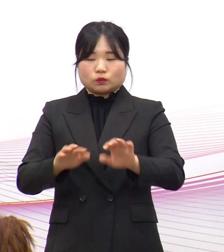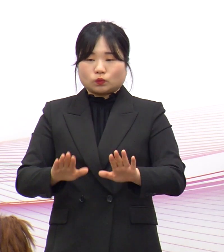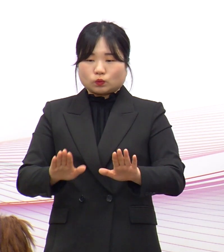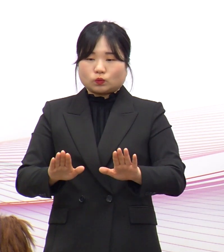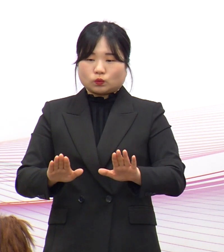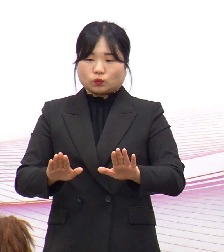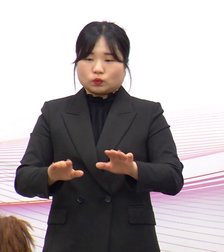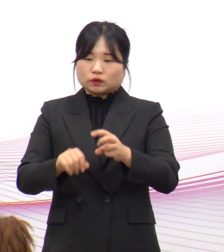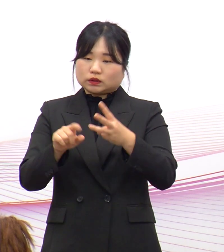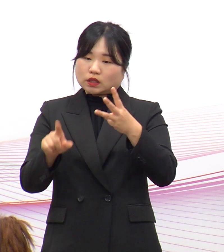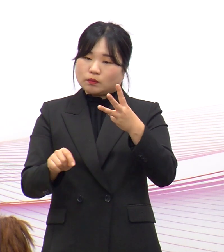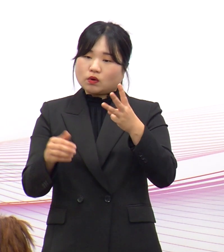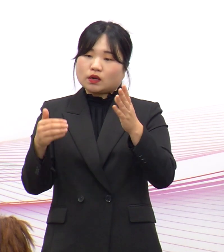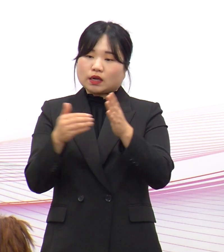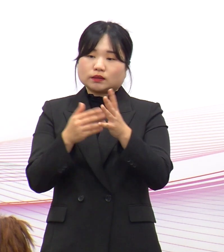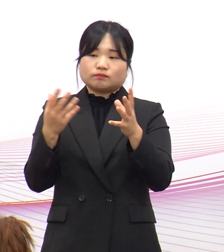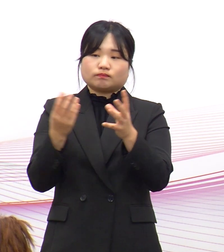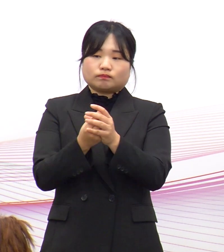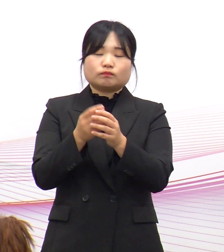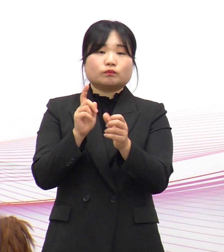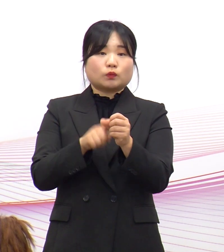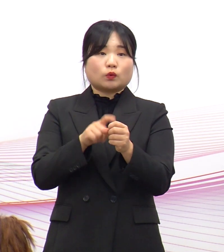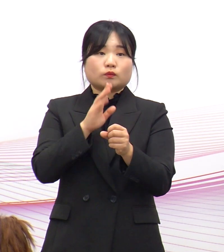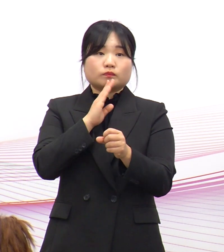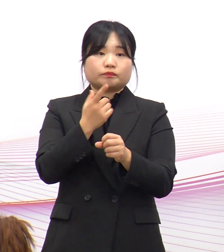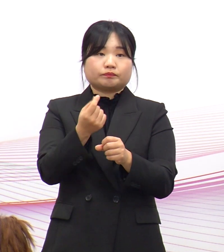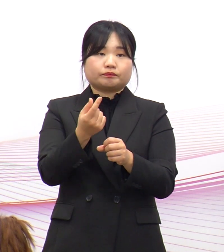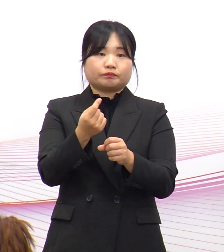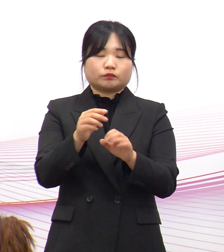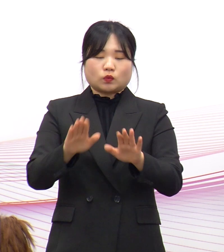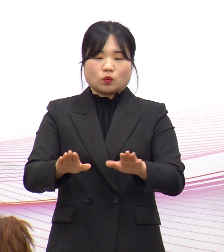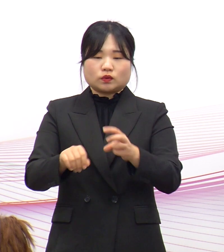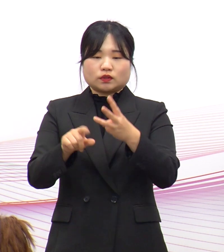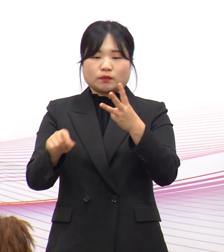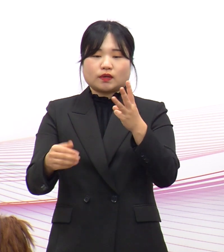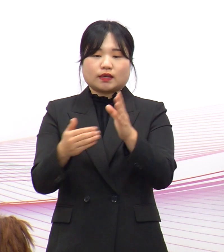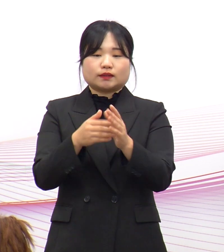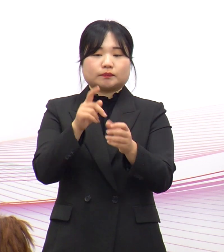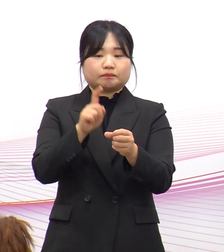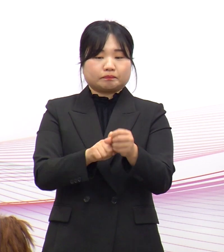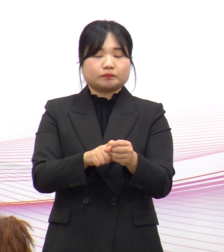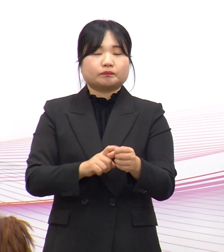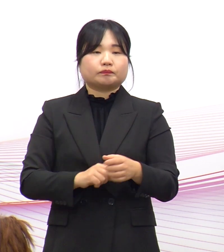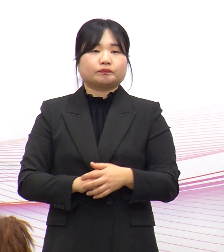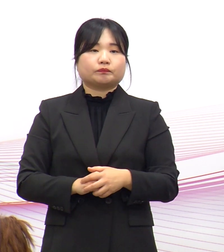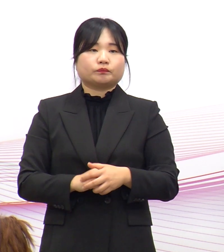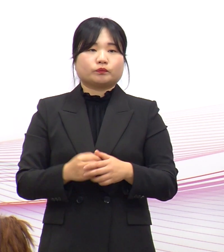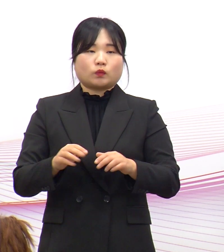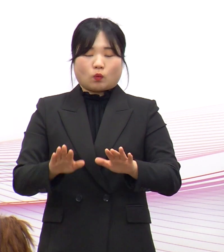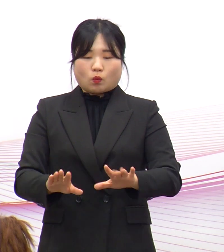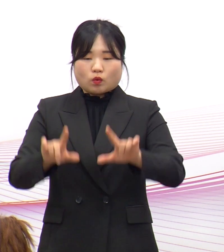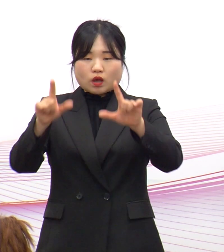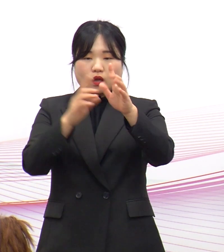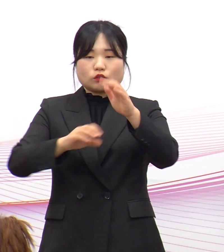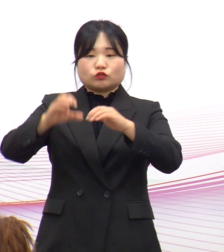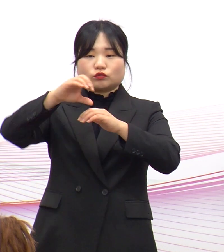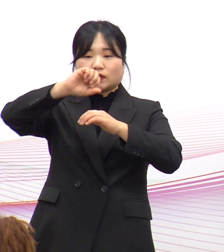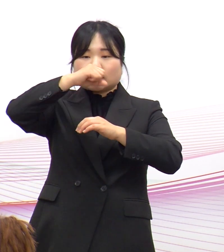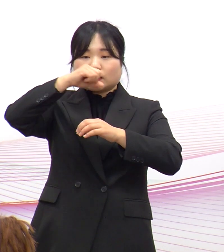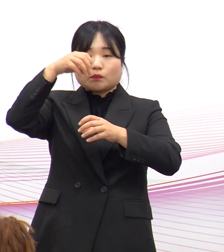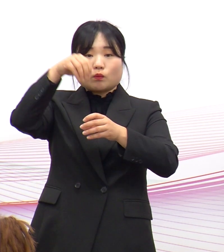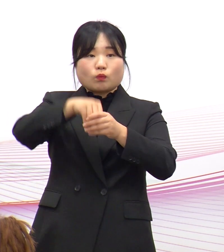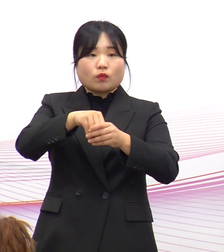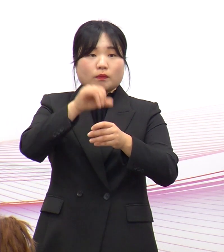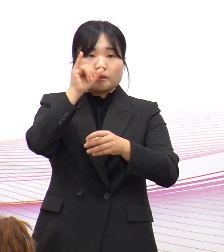금년 3월까지 마무리할 거예요. 네, 그렇습니다. 네, 그건 금년 3월까지 하고 올해 또 추가로 예산 반영한